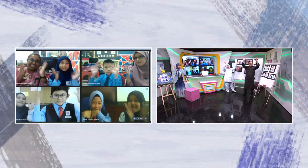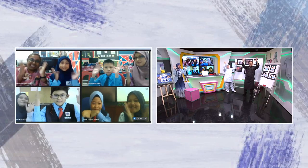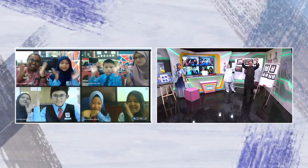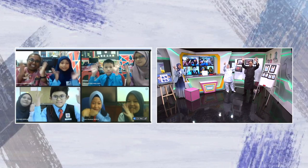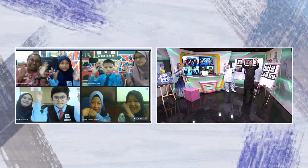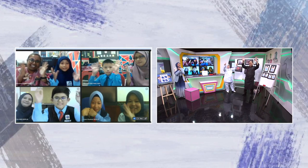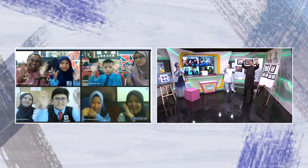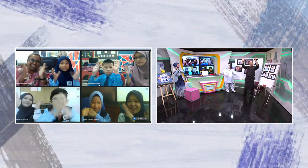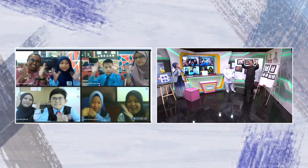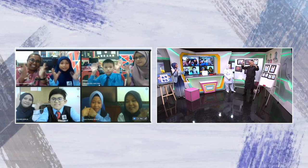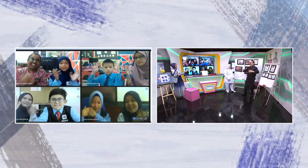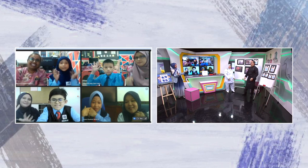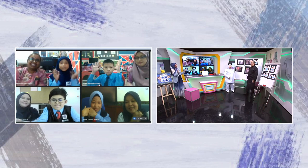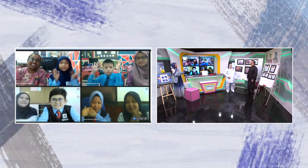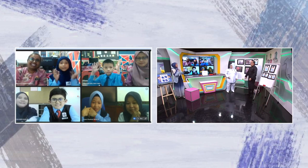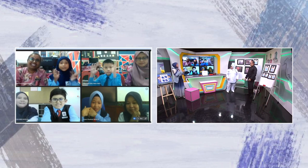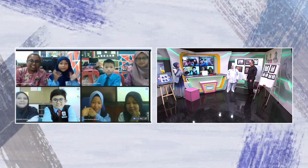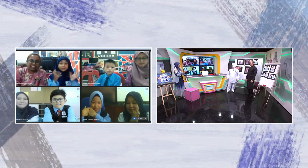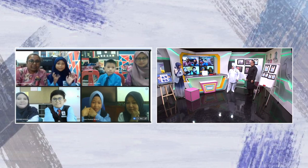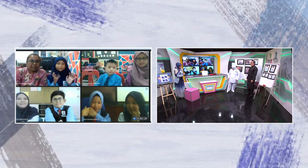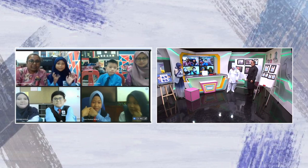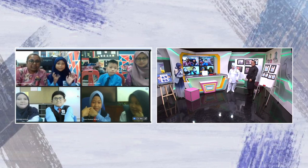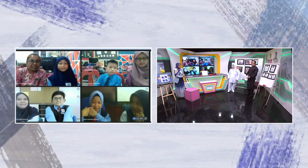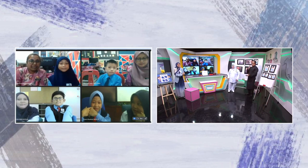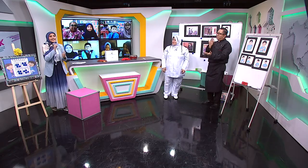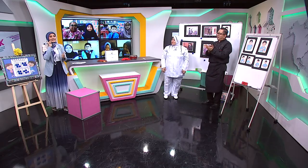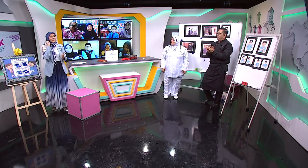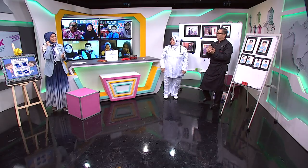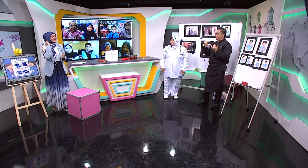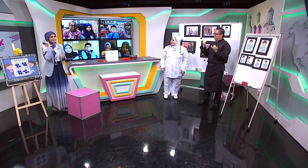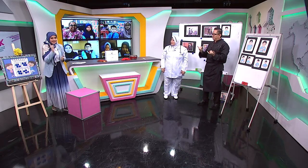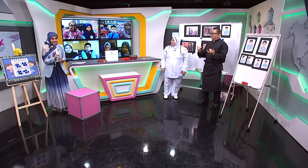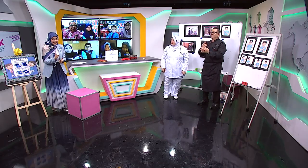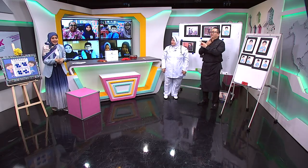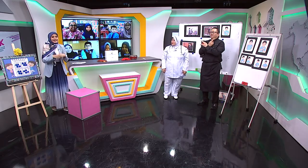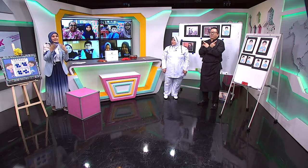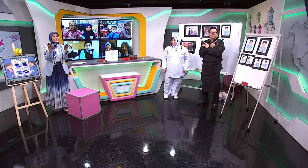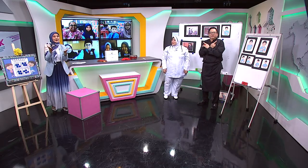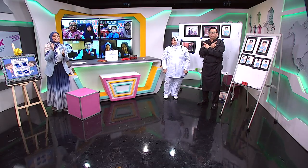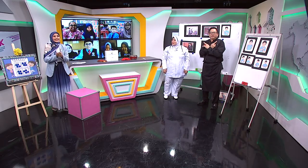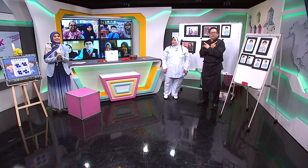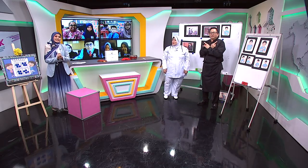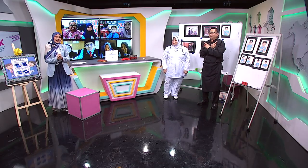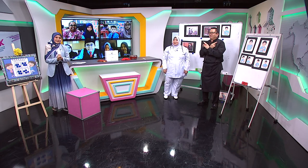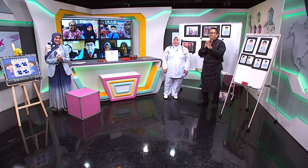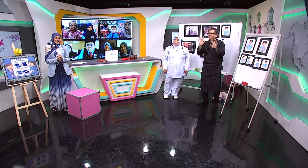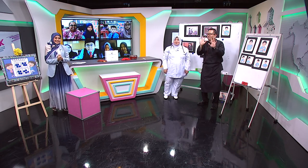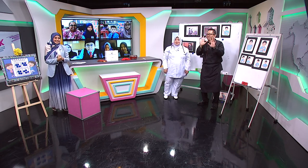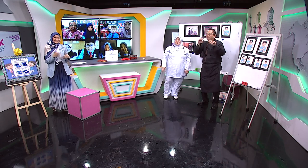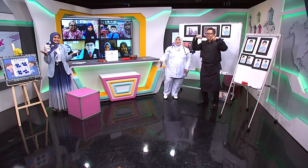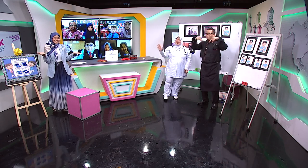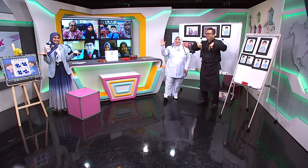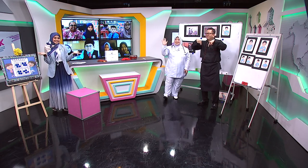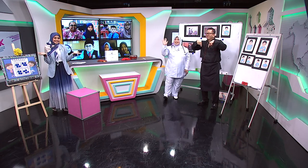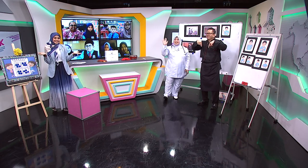Tanya. Baik. Kalau macam tu, cikgu, kita berhenti berehat seketika. Kita kembali selepas ini. Anda di rumah, jangan ke mana-mana.